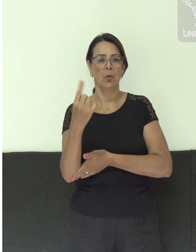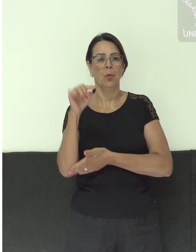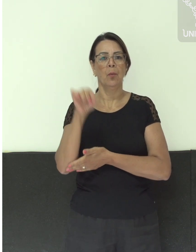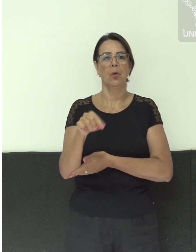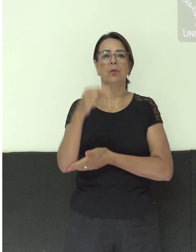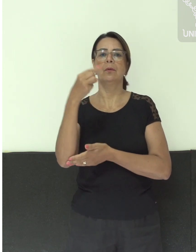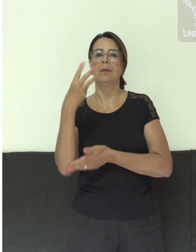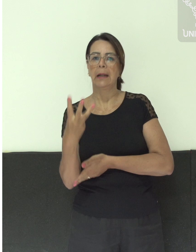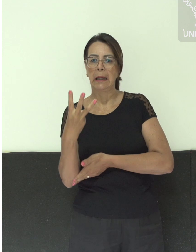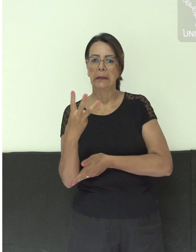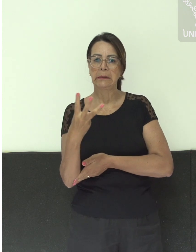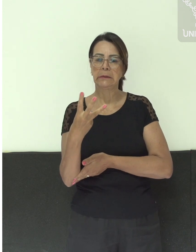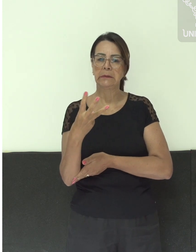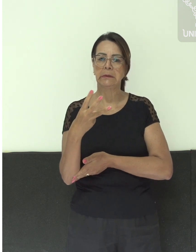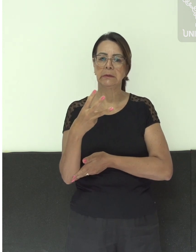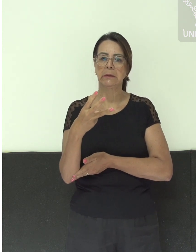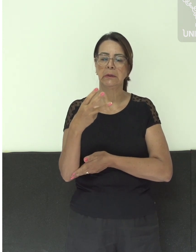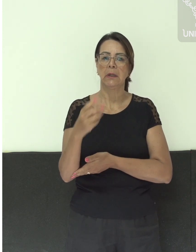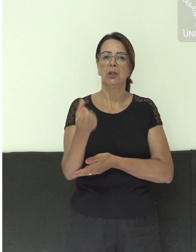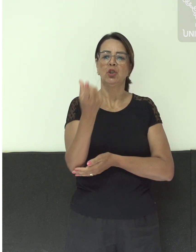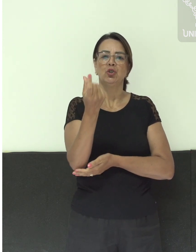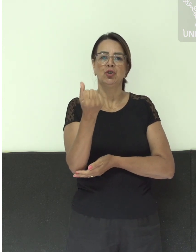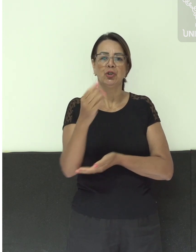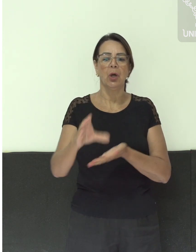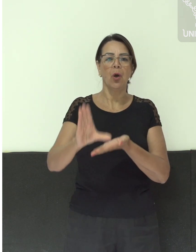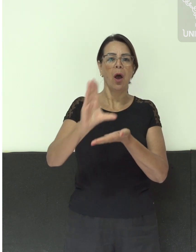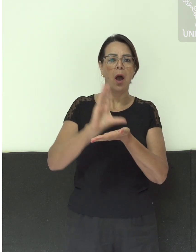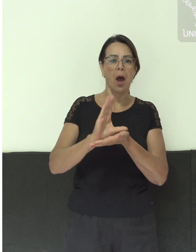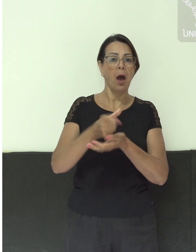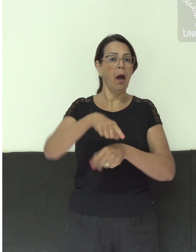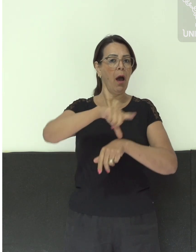6.6.1.1.3. Adiantamentos e antecipações.